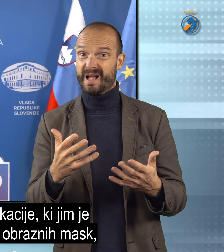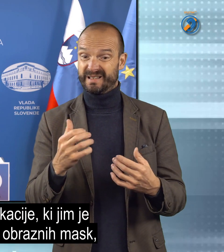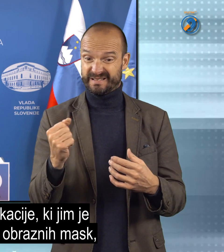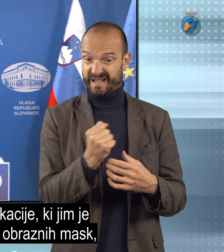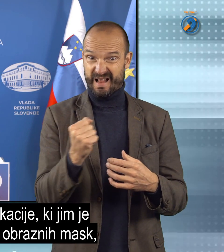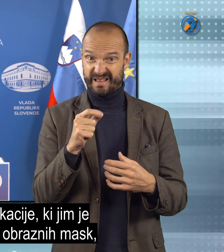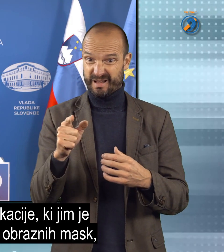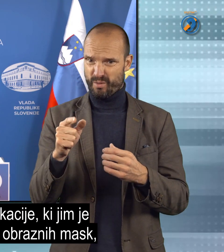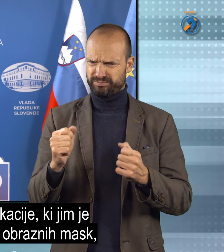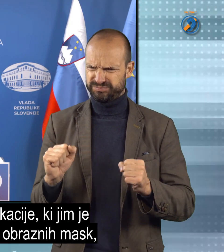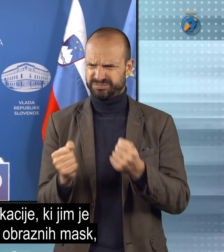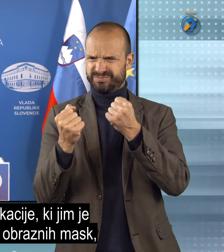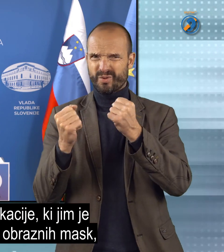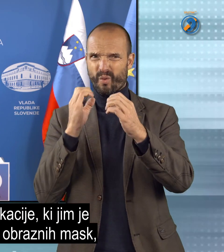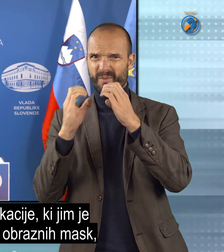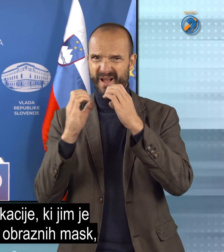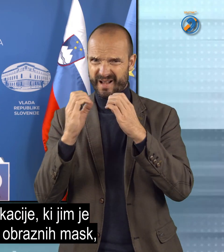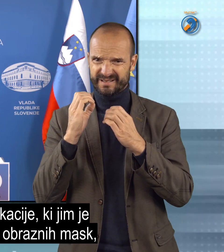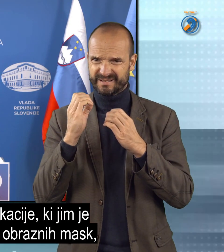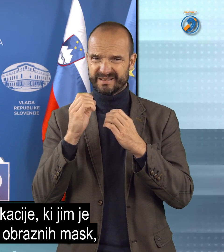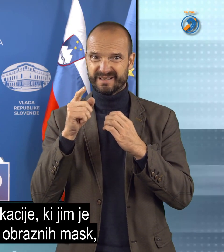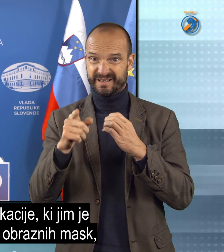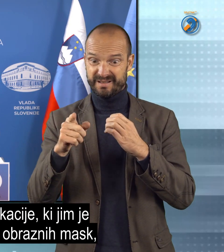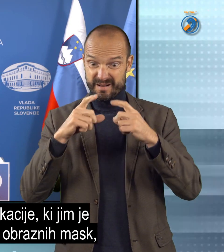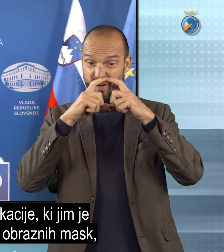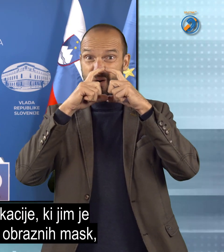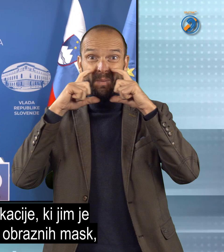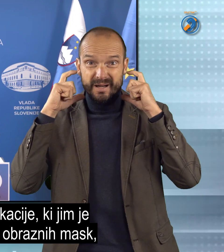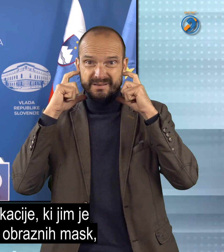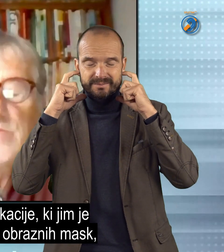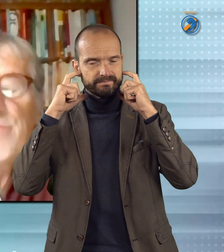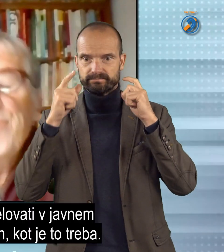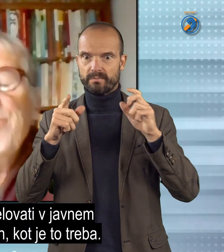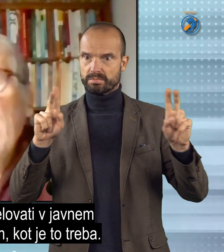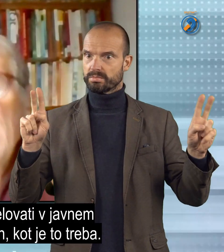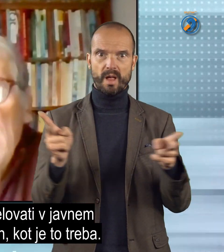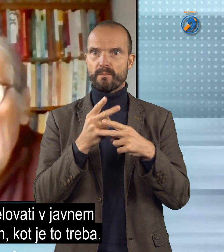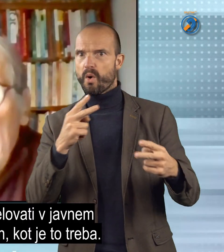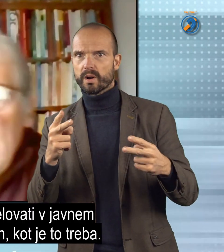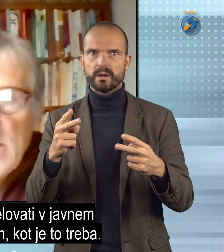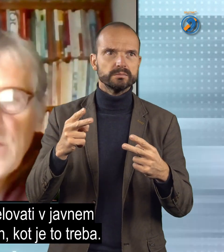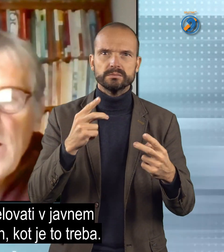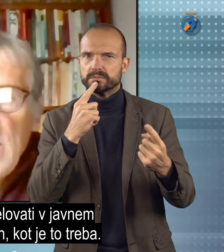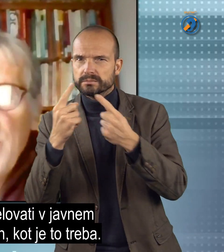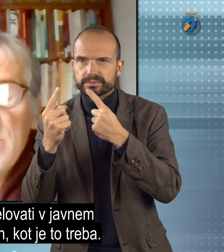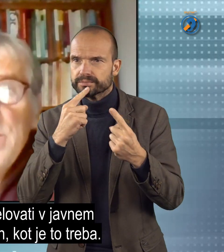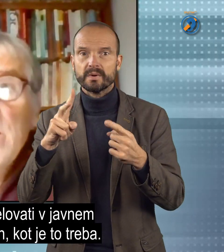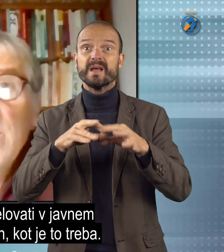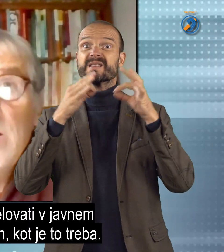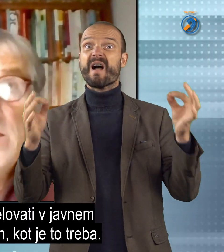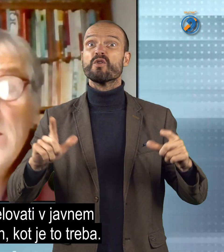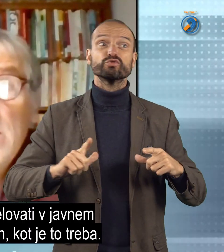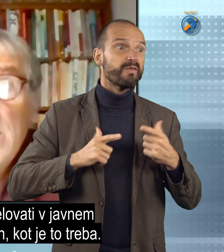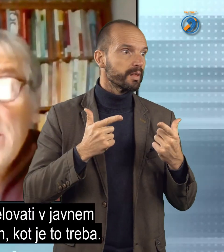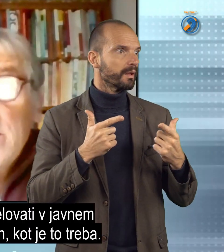Zaradi komunikacije, ki jim je otežena zaradi obraznih mask, ne morejo sodelovati tako v